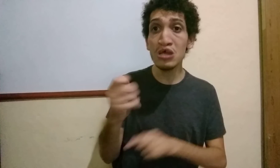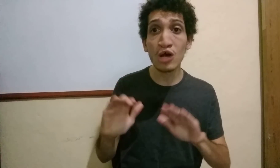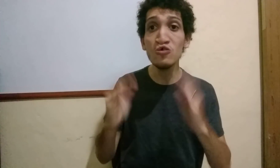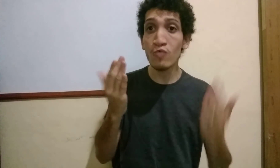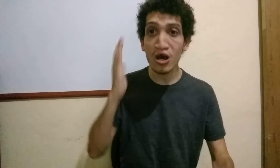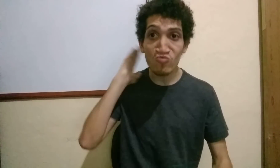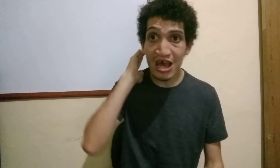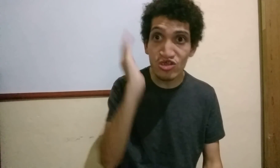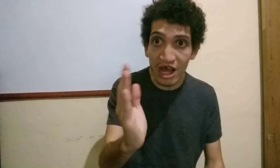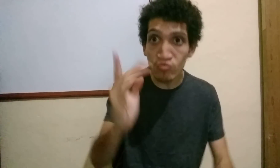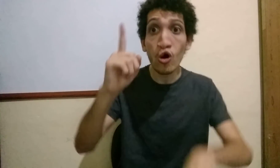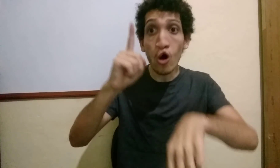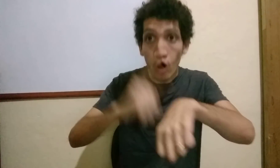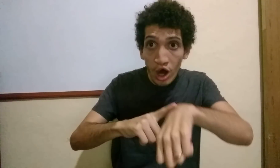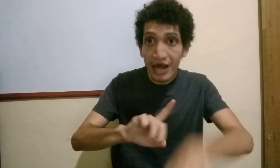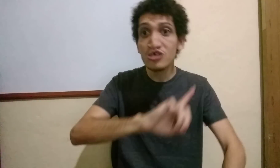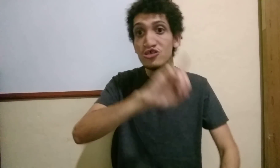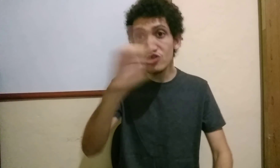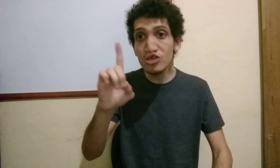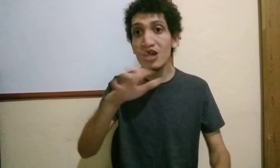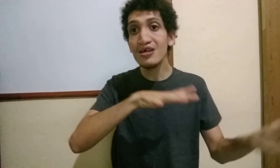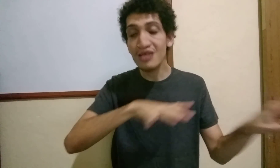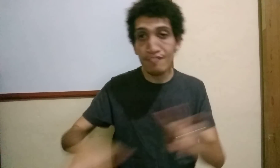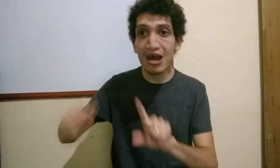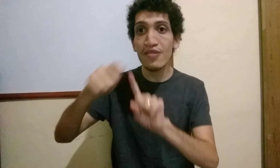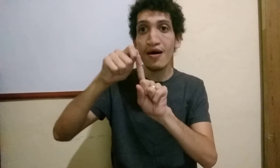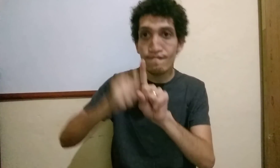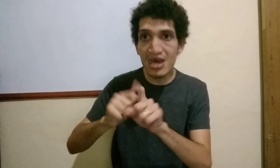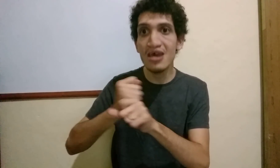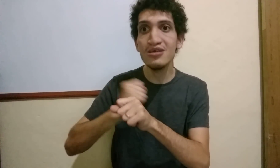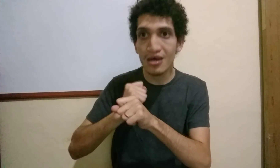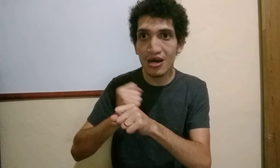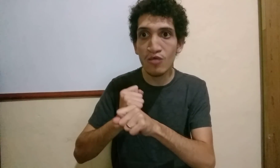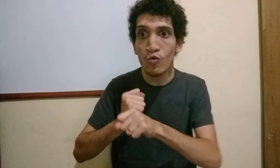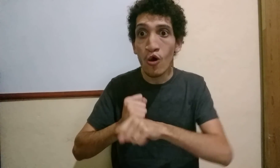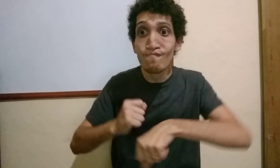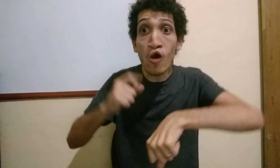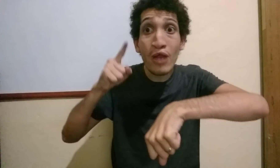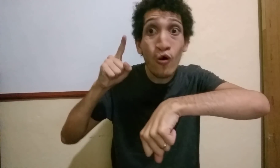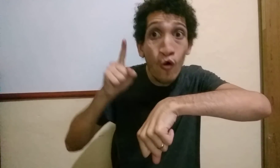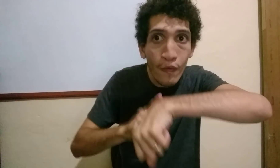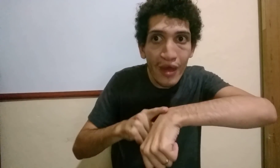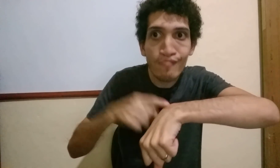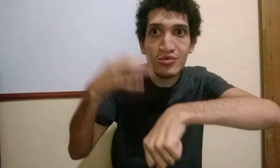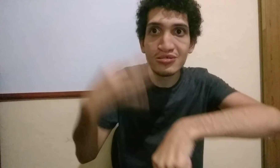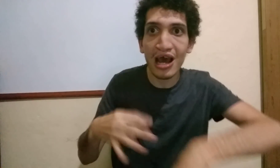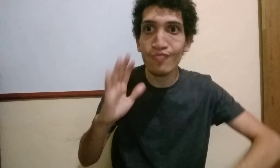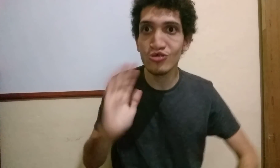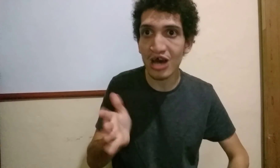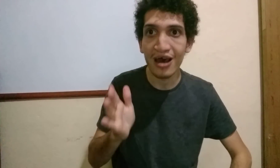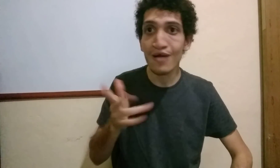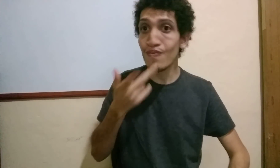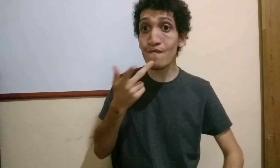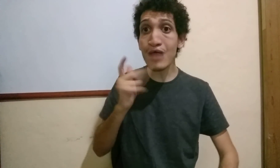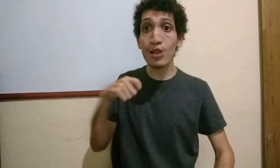o sinal de quando! É direto! Hora! Dia! Semana! Mês! Ano! Mostra o tempo exato já! Não fala